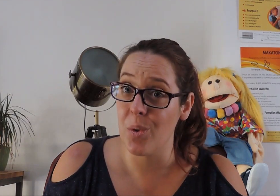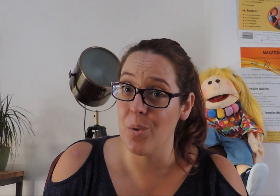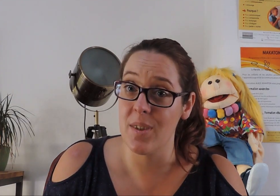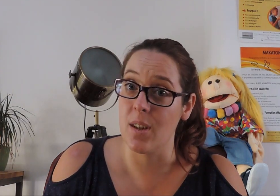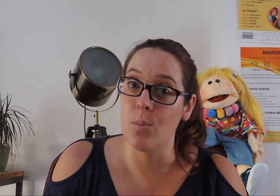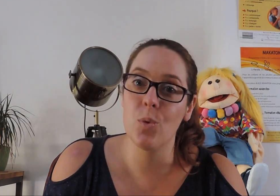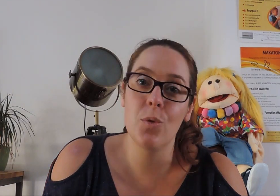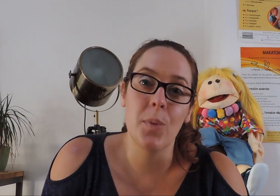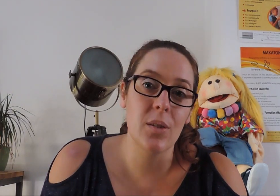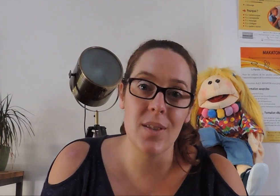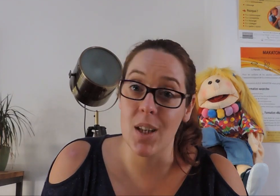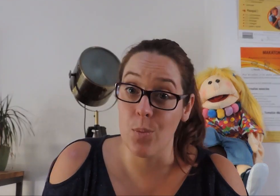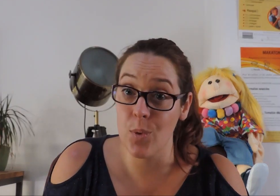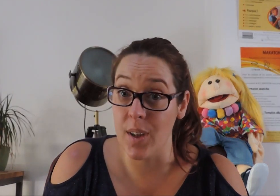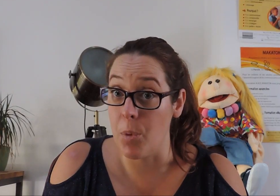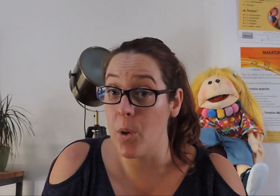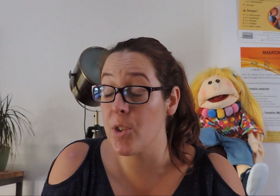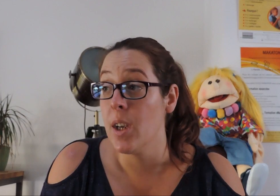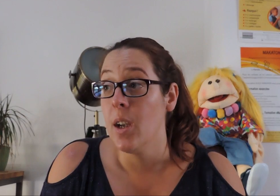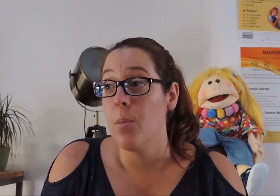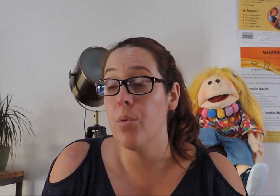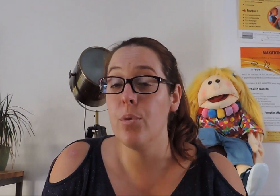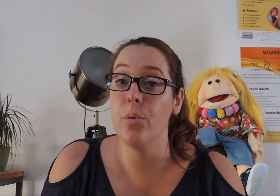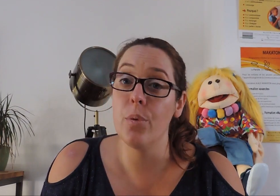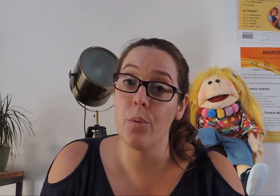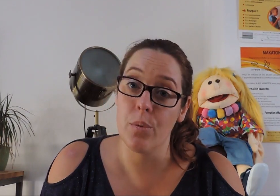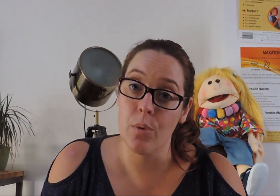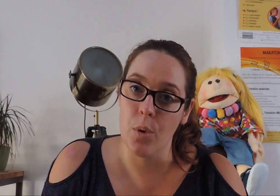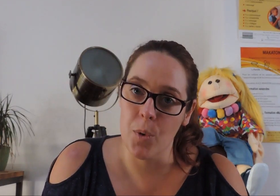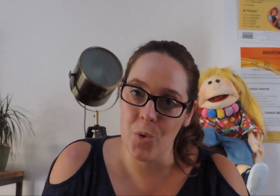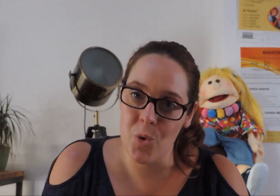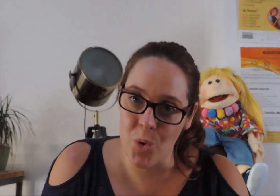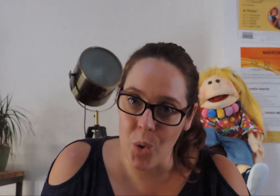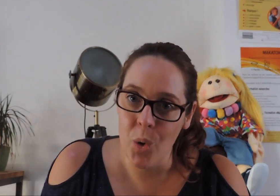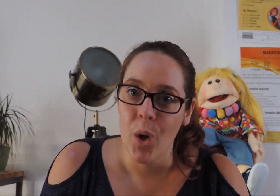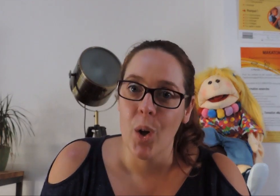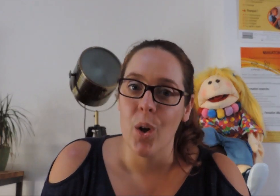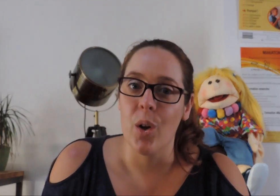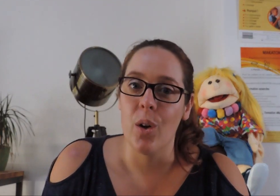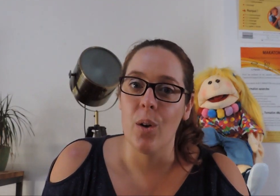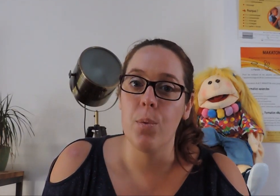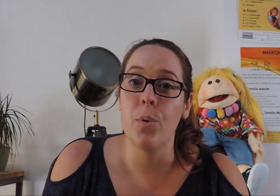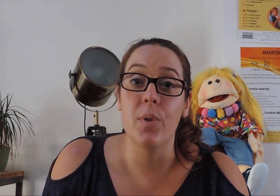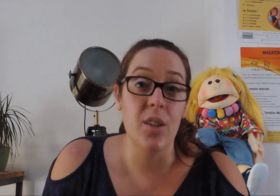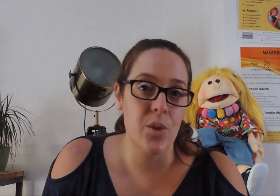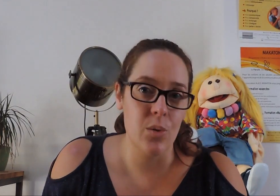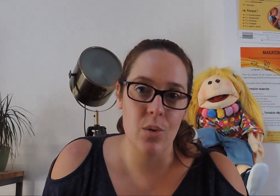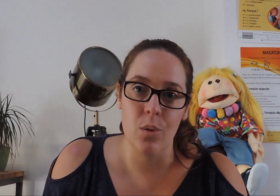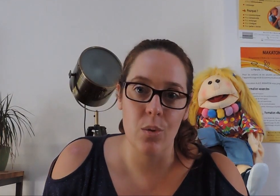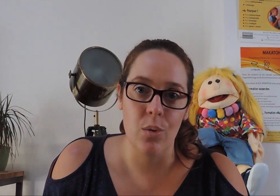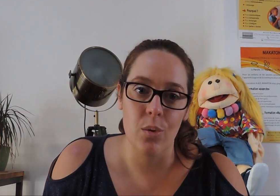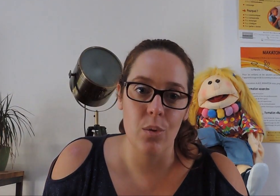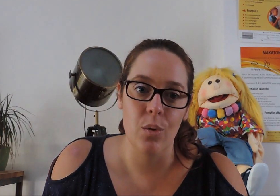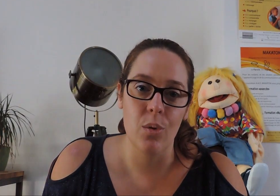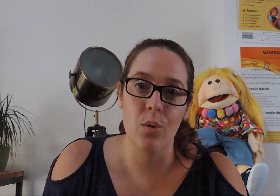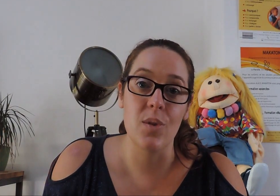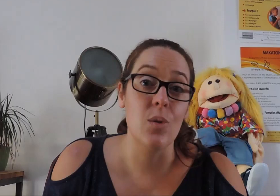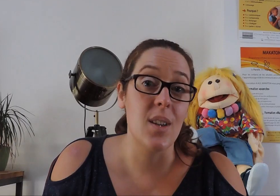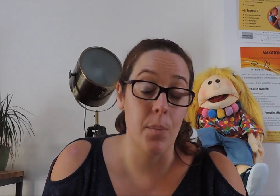c'est comme toute méthode c'est comme toute approche plus on commence tôt plus on a de chance que que ce que ça